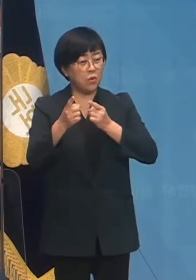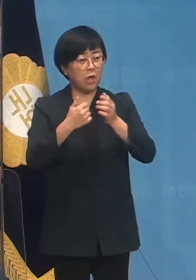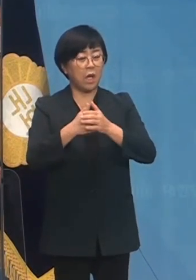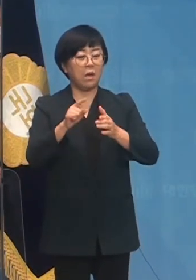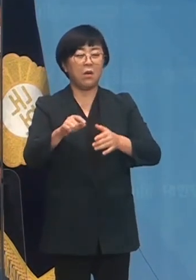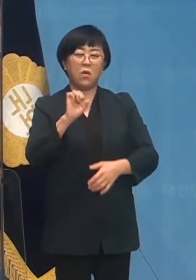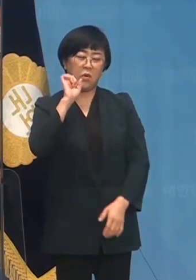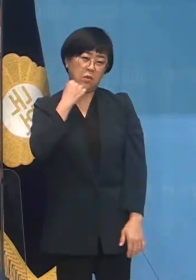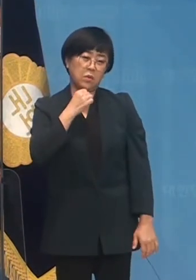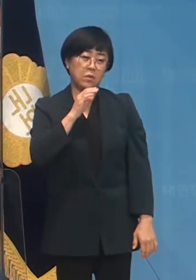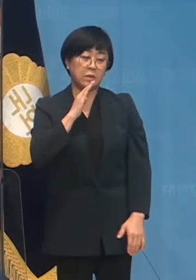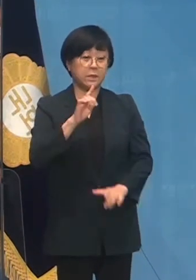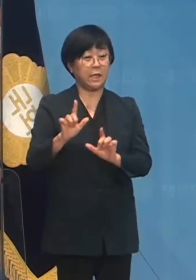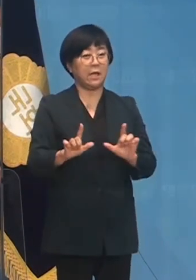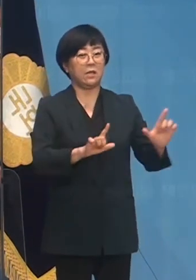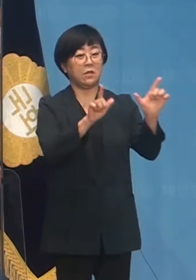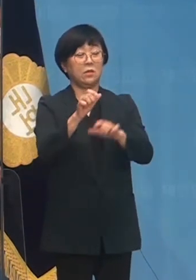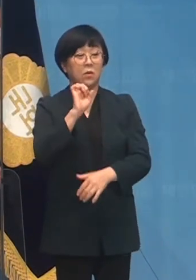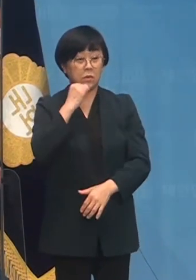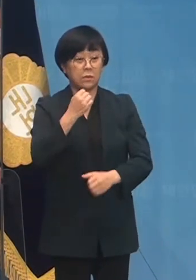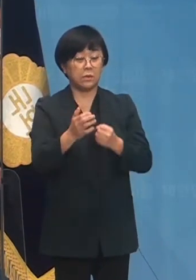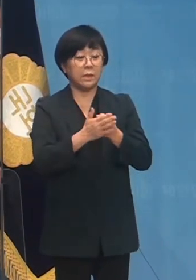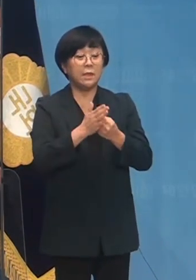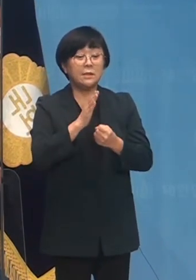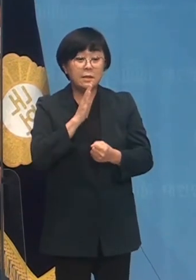묵묵치가 않습니다. 진정성을 가지고